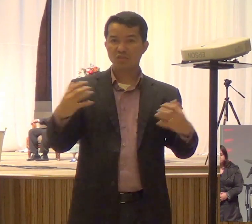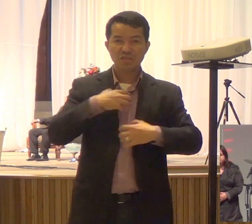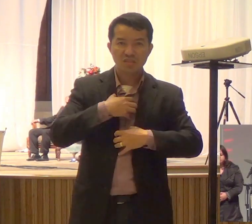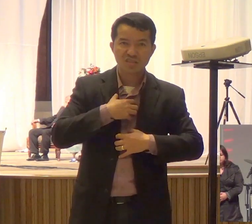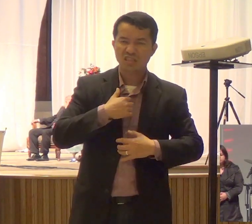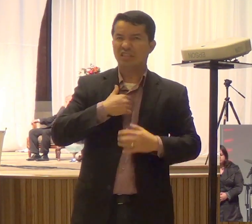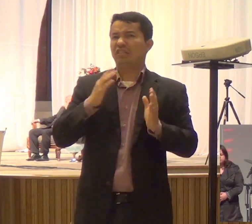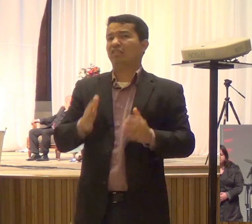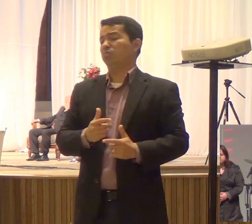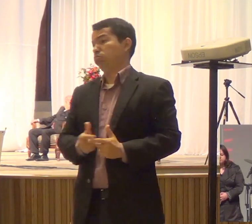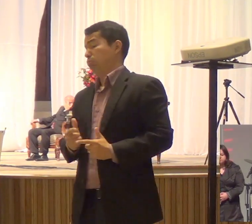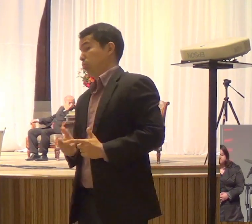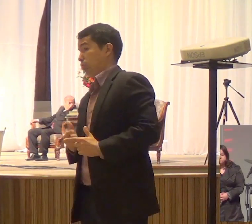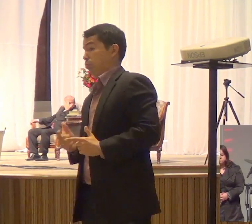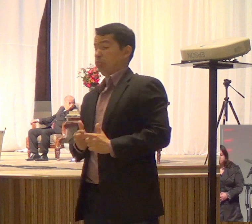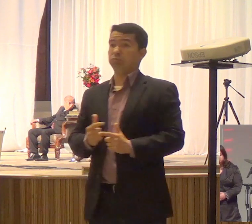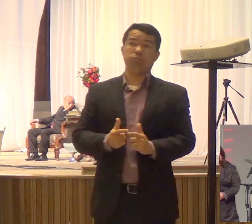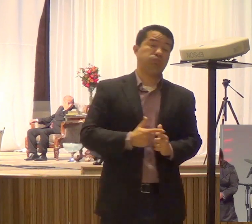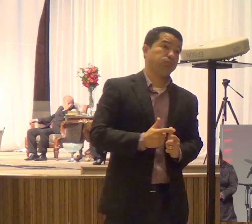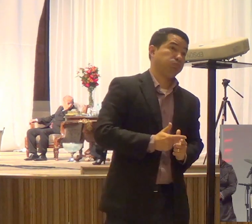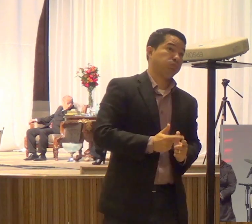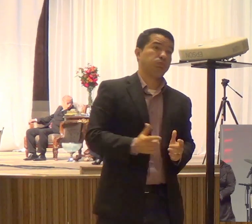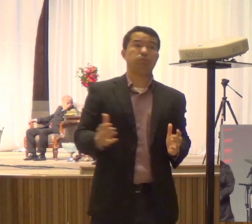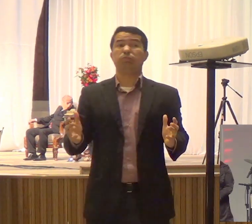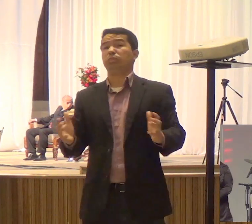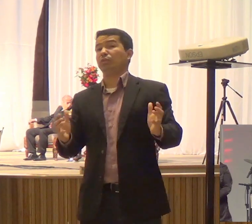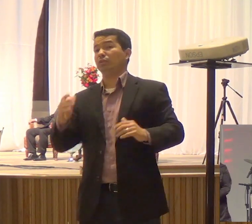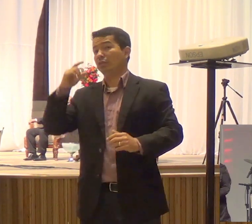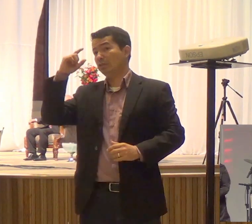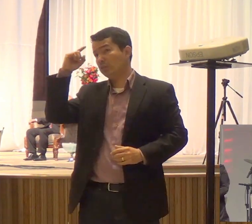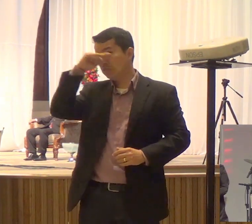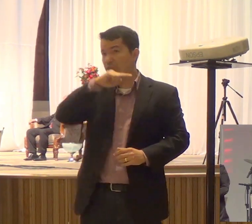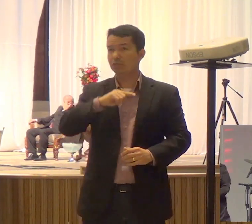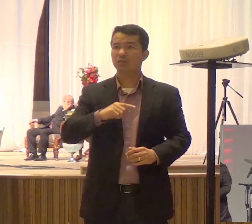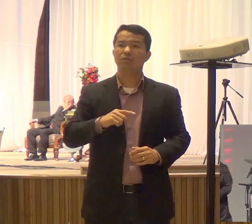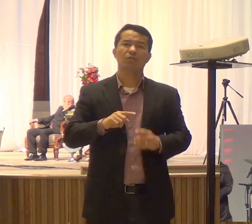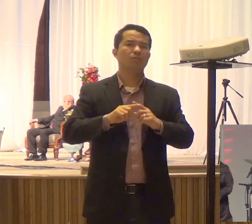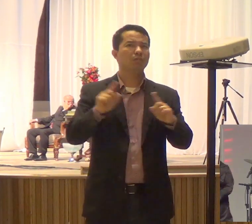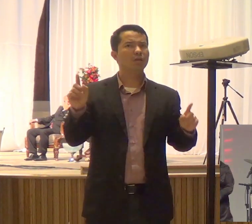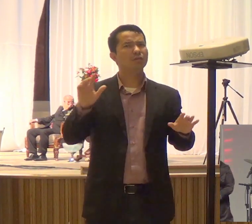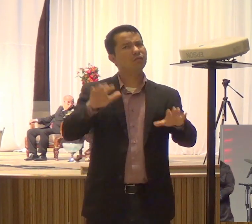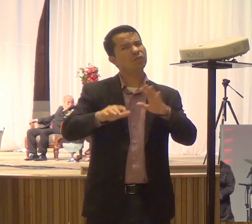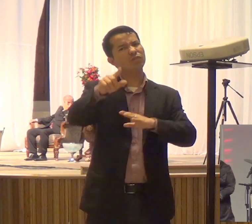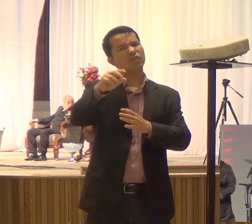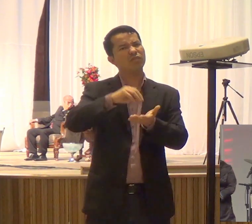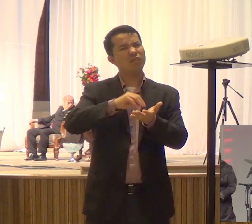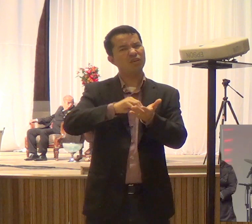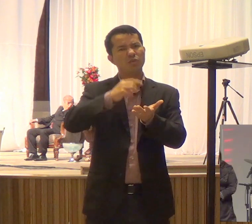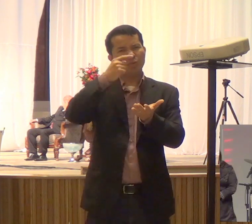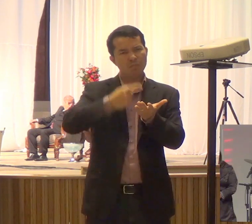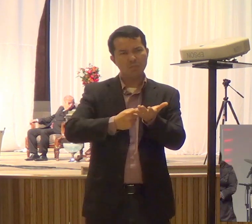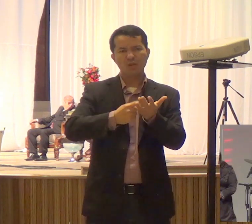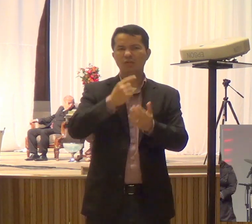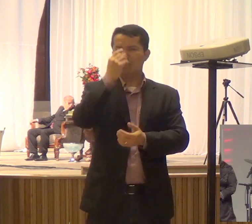pelas experiências cauterizantes do passado, e nunca volta para a aliança que tinha com Deus, porque